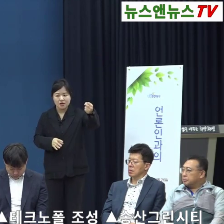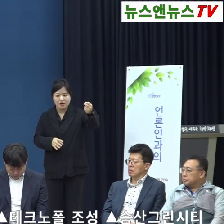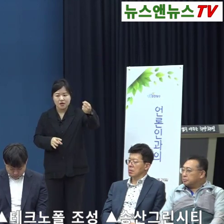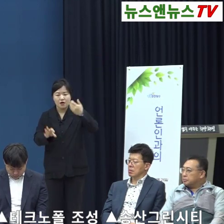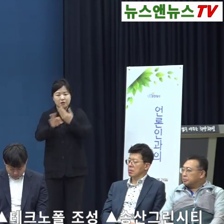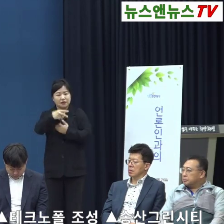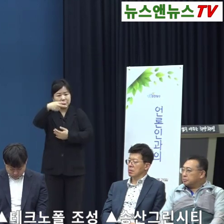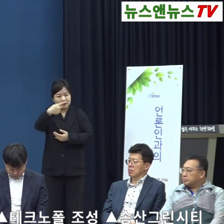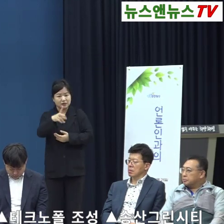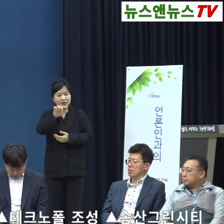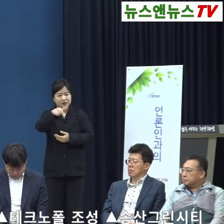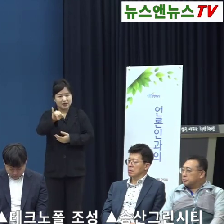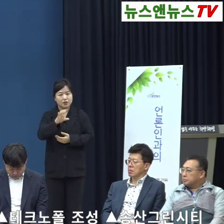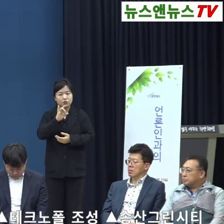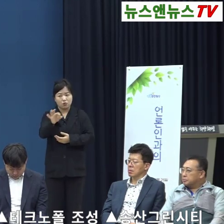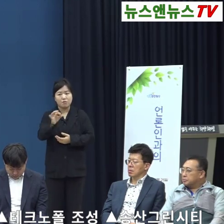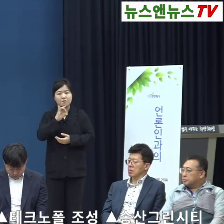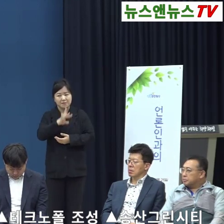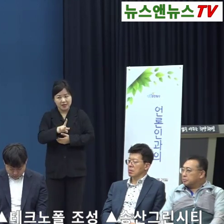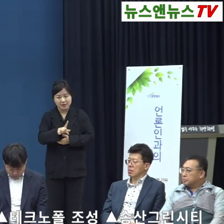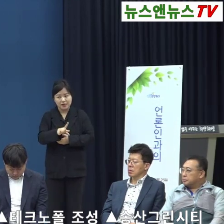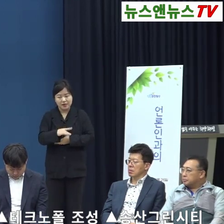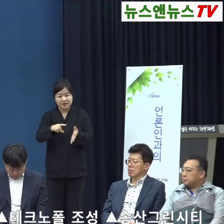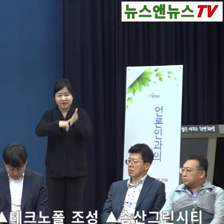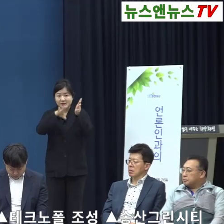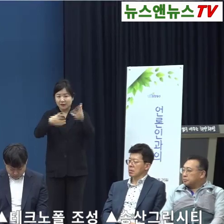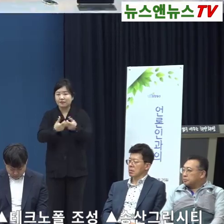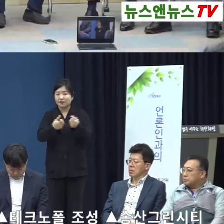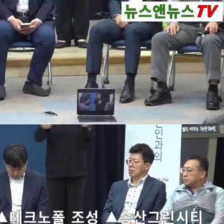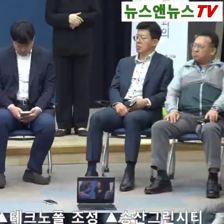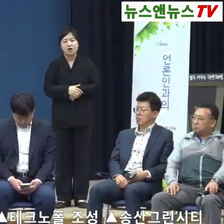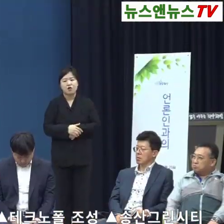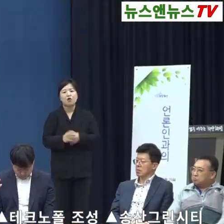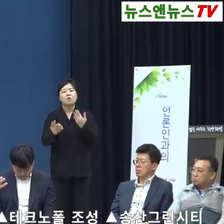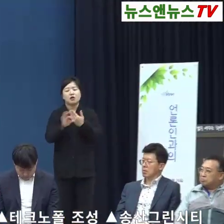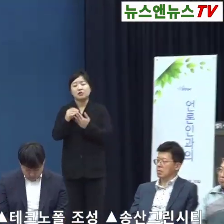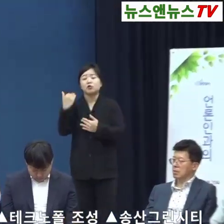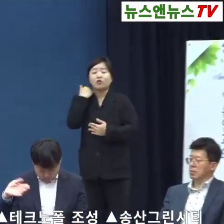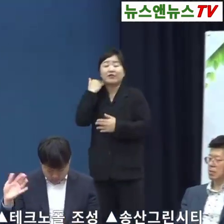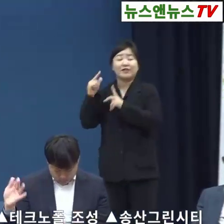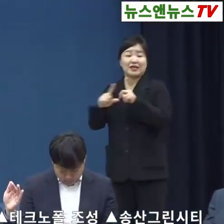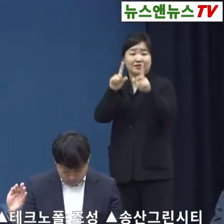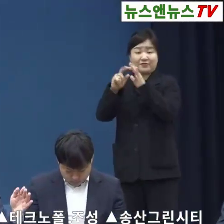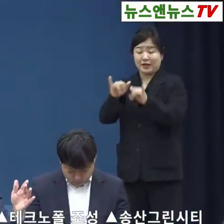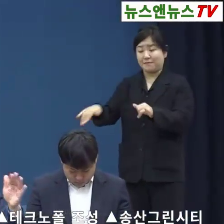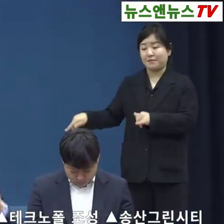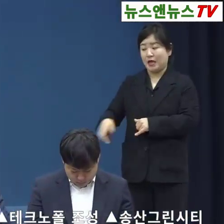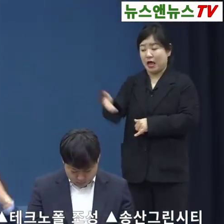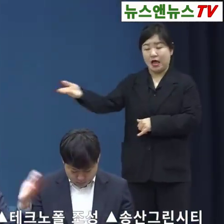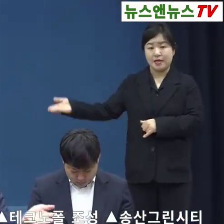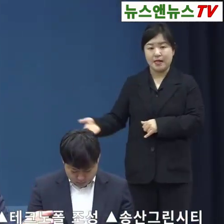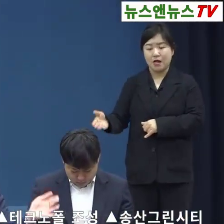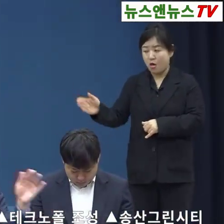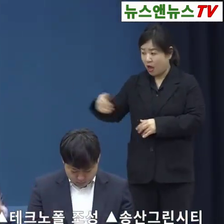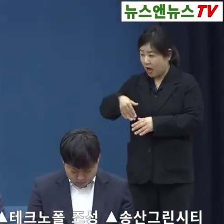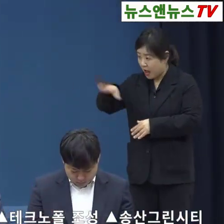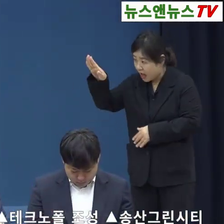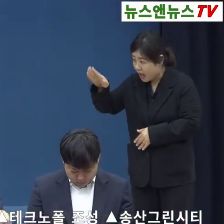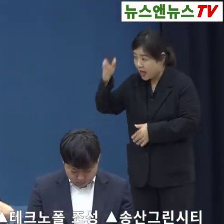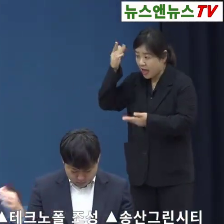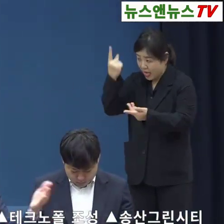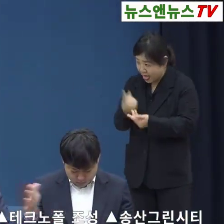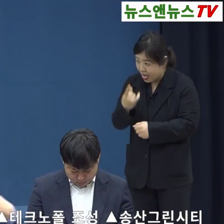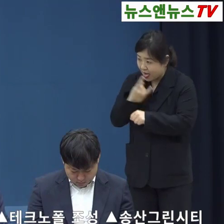등기 비용만 들겠죠. 등기 비용. 시등록세는 별도로 우리가 전세 사는 그 친구한테 너 나갈래?